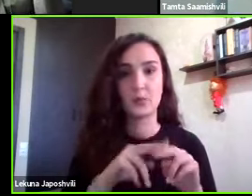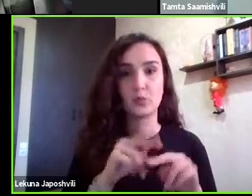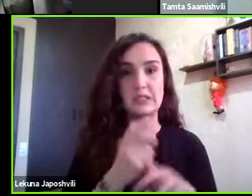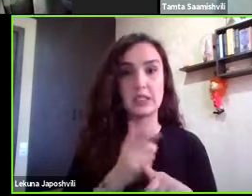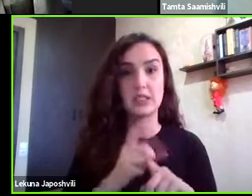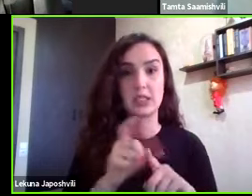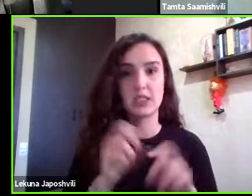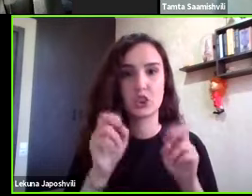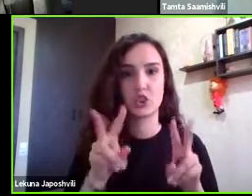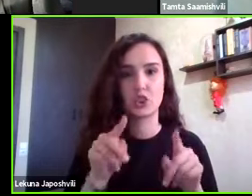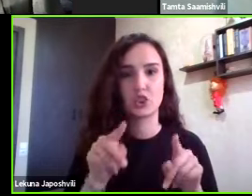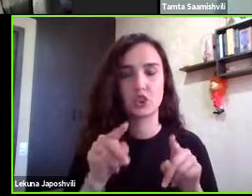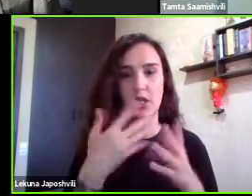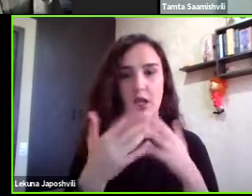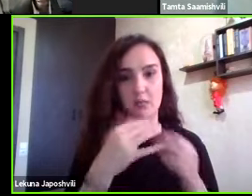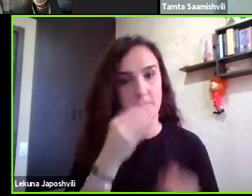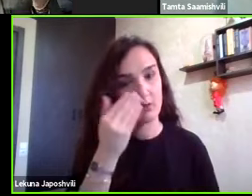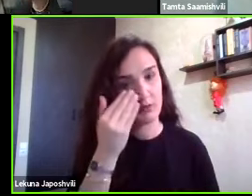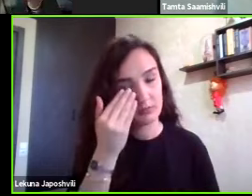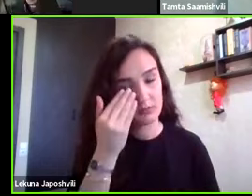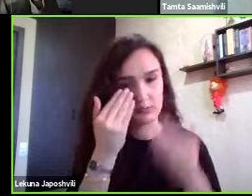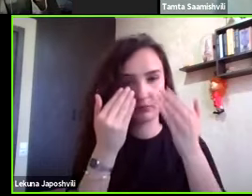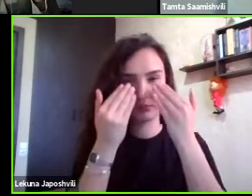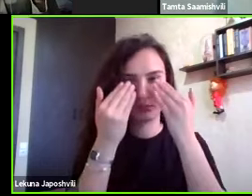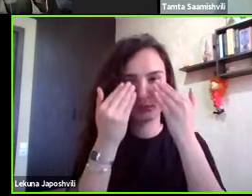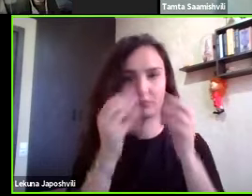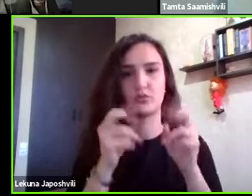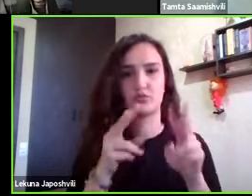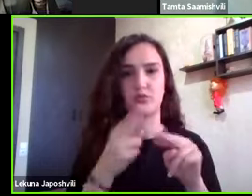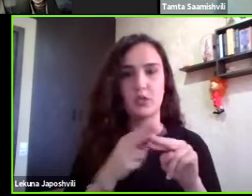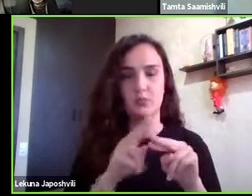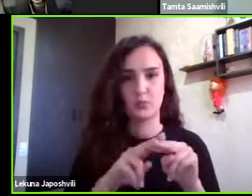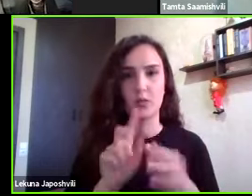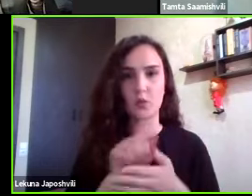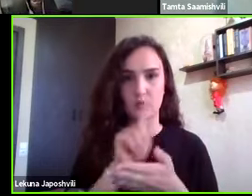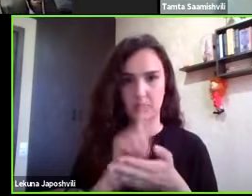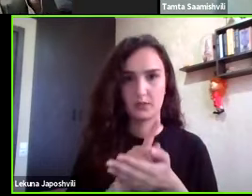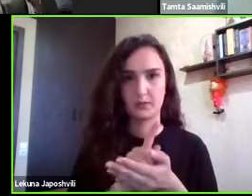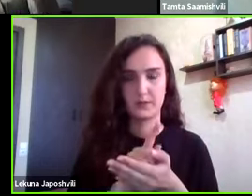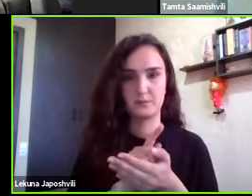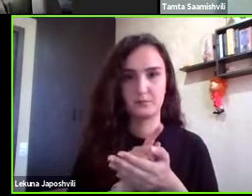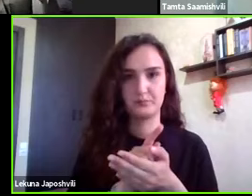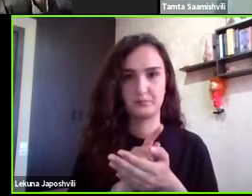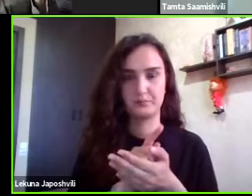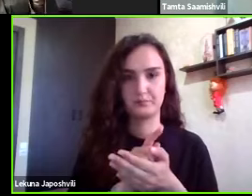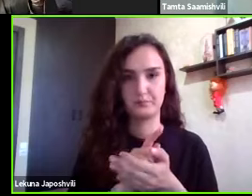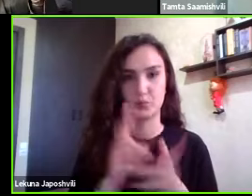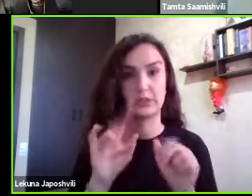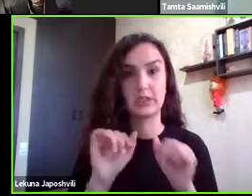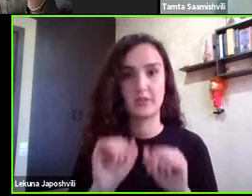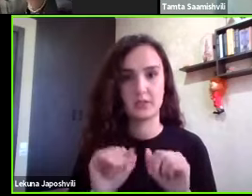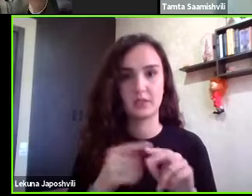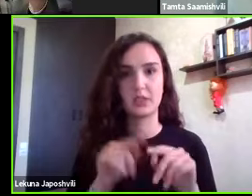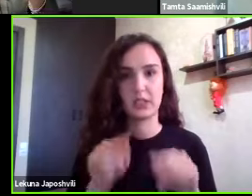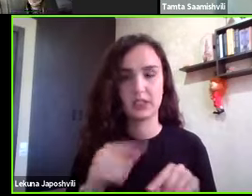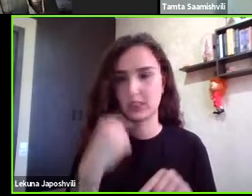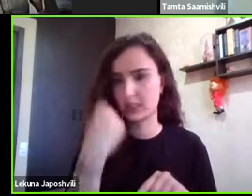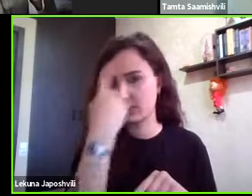ძალიან საშიშია თვალში ხელის მოხვედრა, ხო? ამიტომ აუცილებლად უნდა დავიცვათ ეს